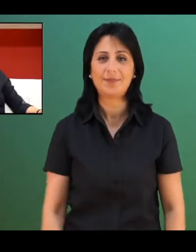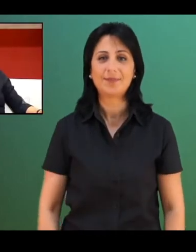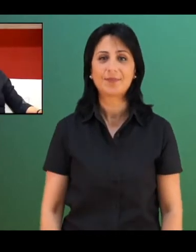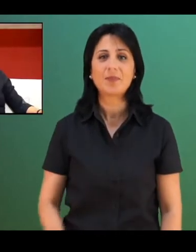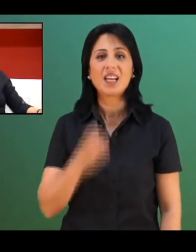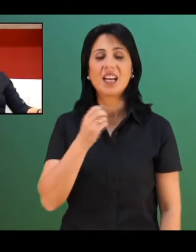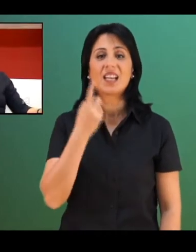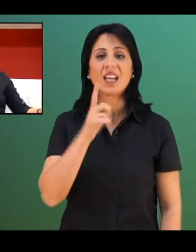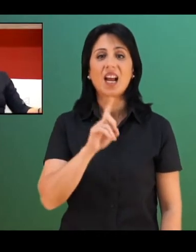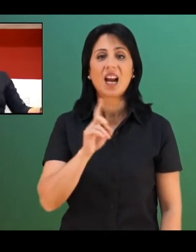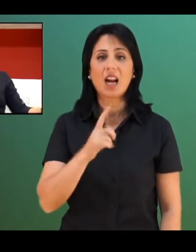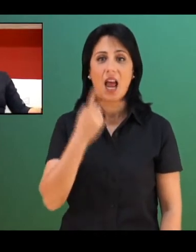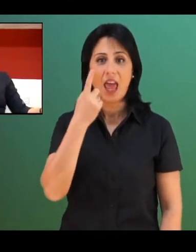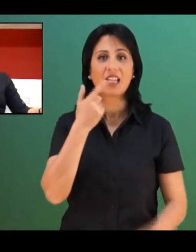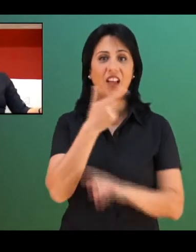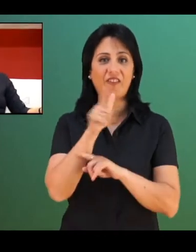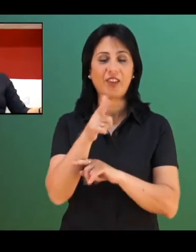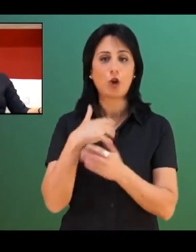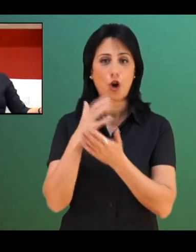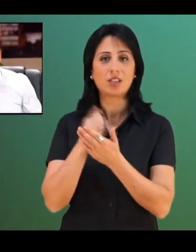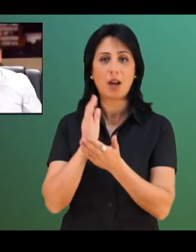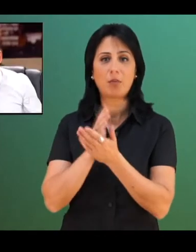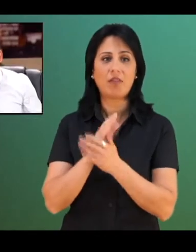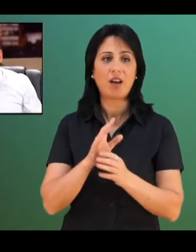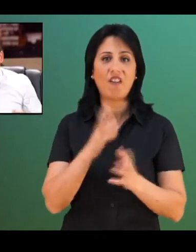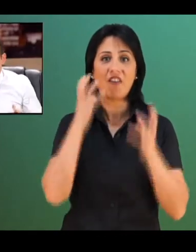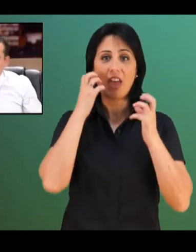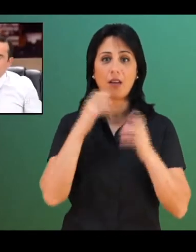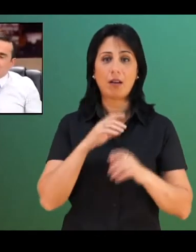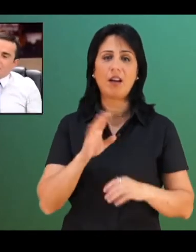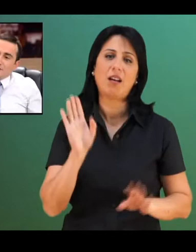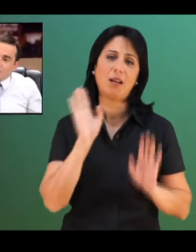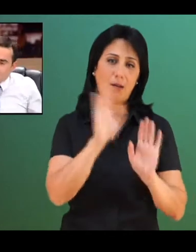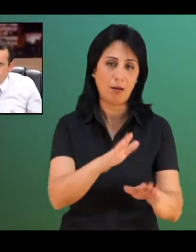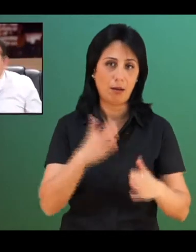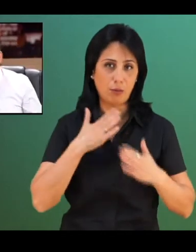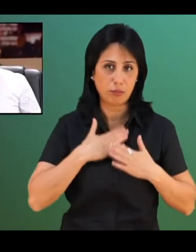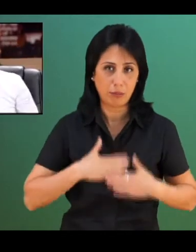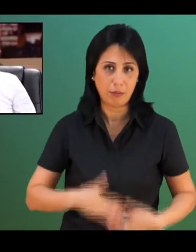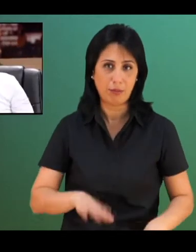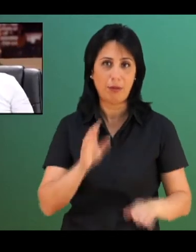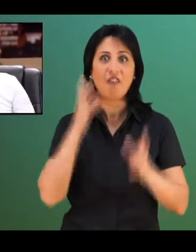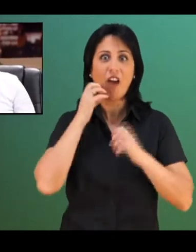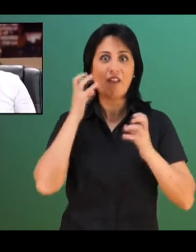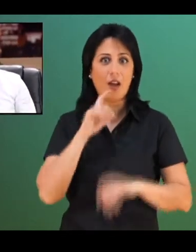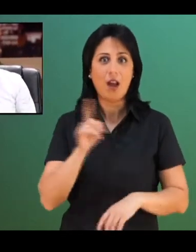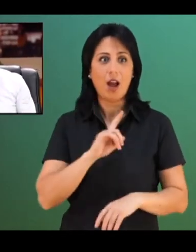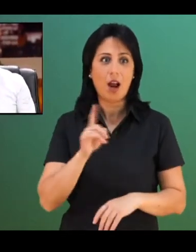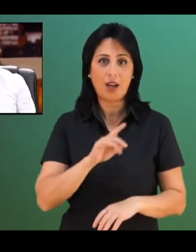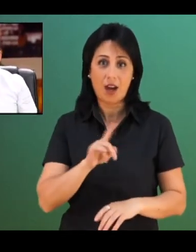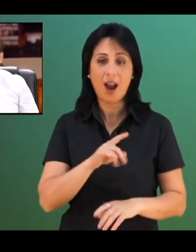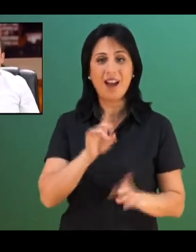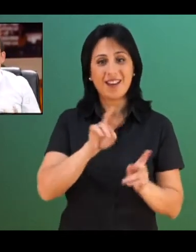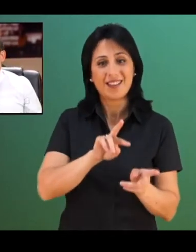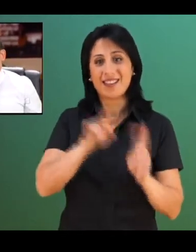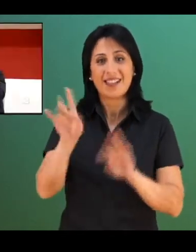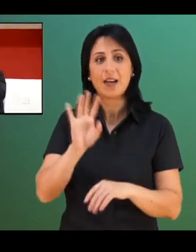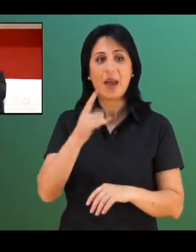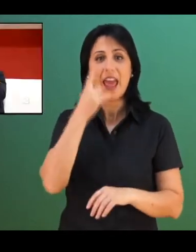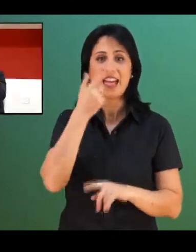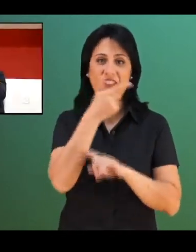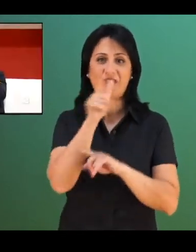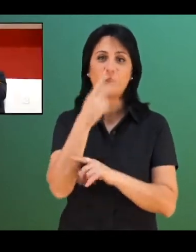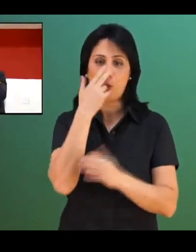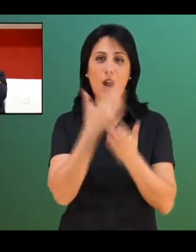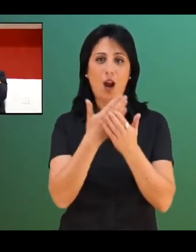ისეთი კაც ჩვენ რომელიც ახლა ნიჭერზე სანამ გადავალთ მანამდე ერთი ვიდეო უნდა გავუშვათ რომელიც რშამაც გავა მაგრამ ჩვენ დავასწარით